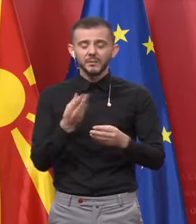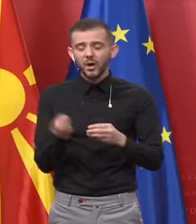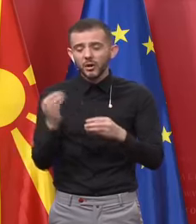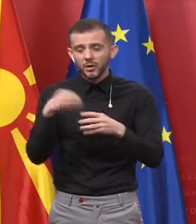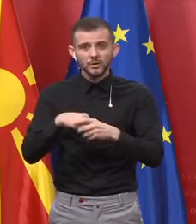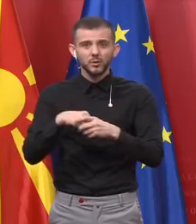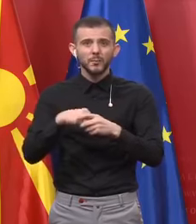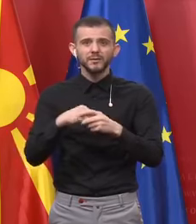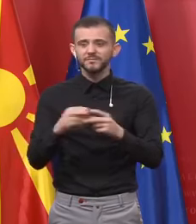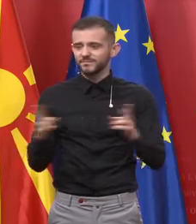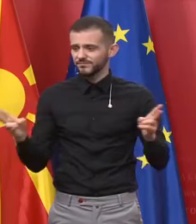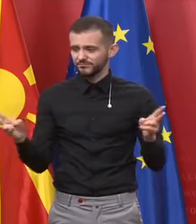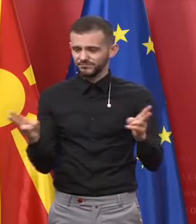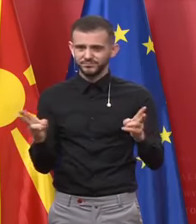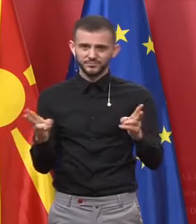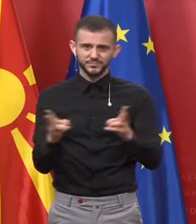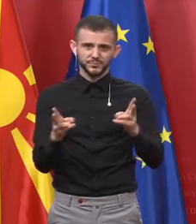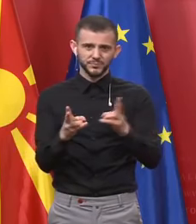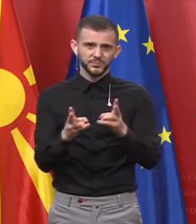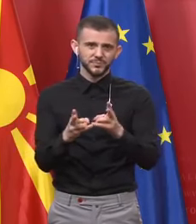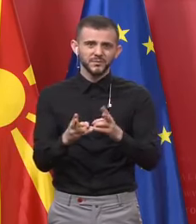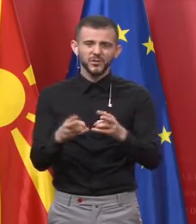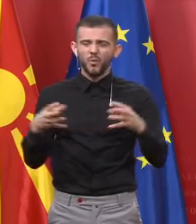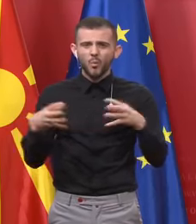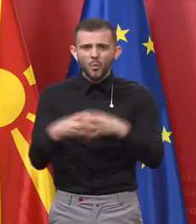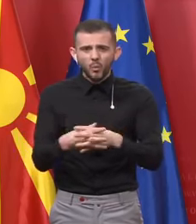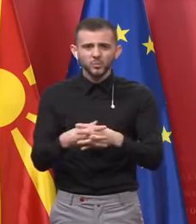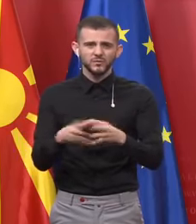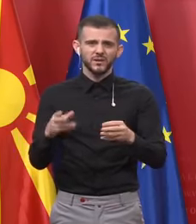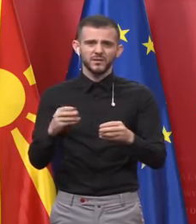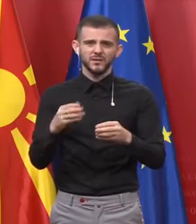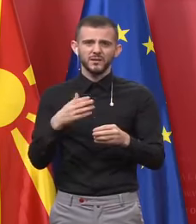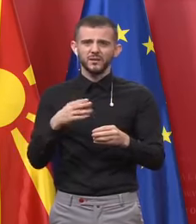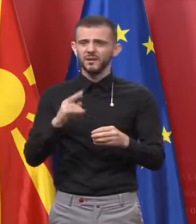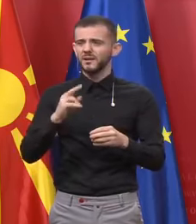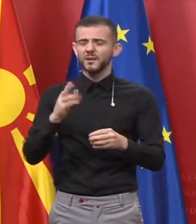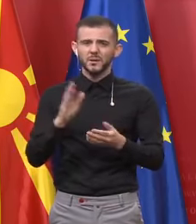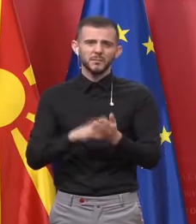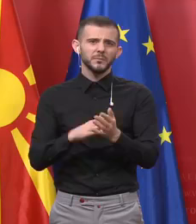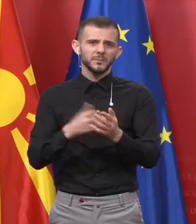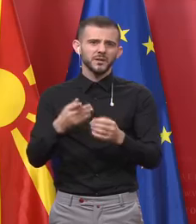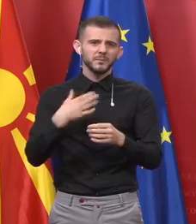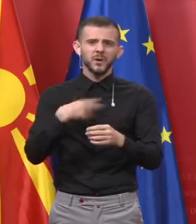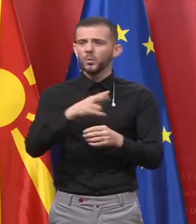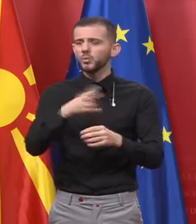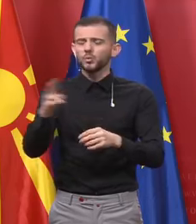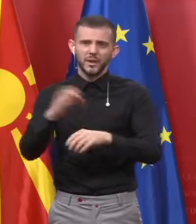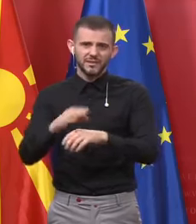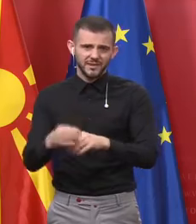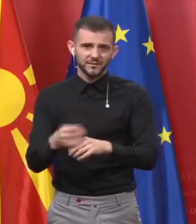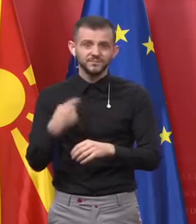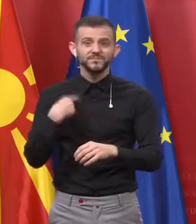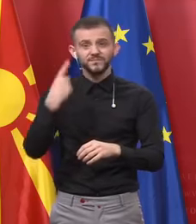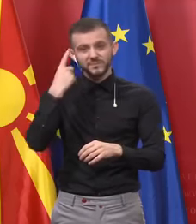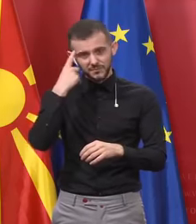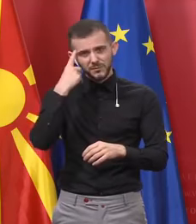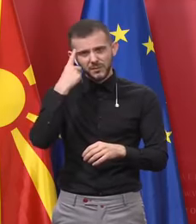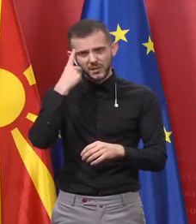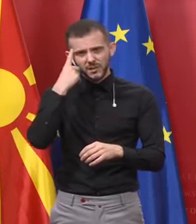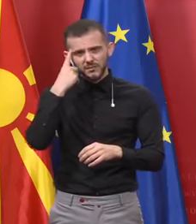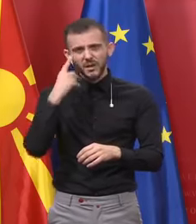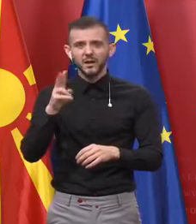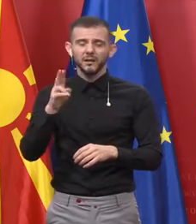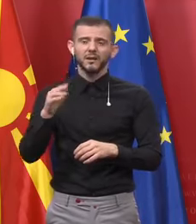дополнително се елиминира можноста за вакви гужви кои што се јавуваат у другите денови, кои што исто така сметам дека има начин да